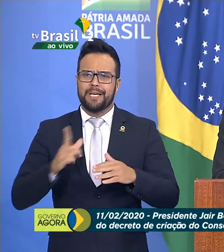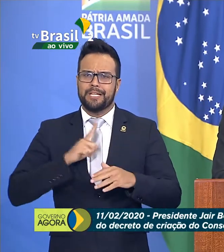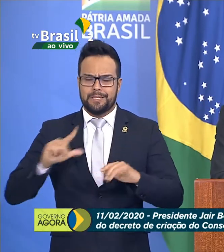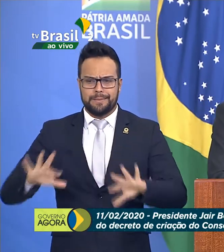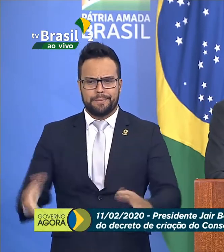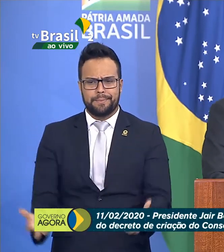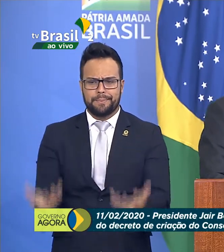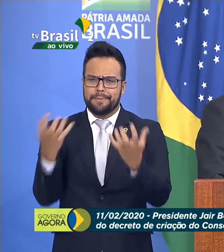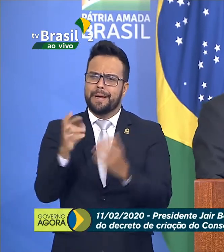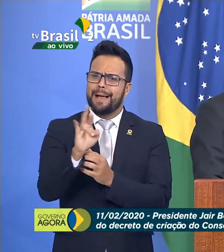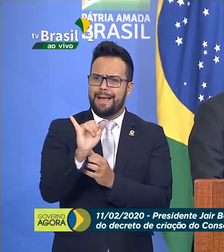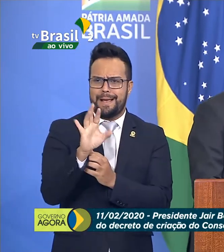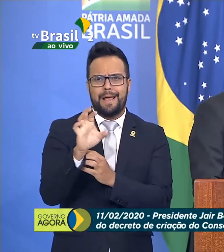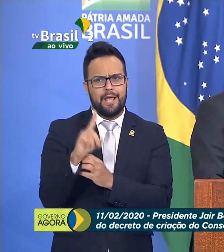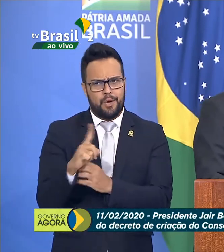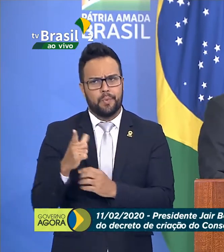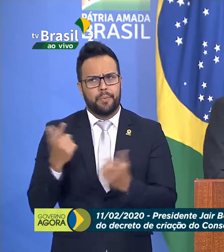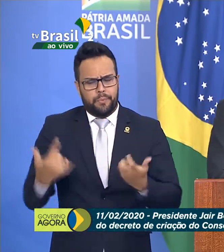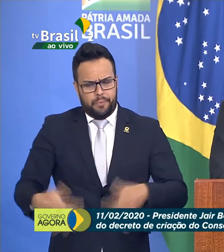área. Bem, o governo,